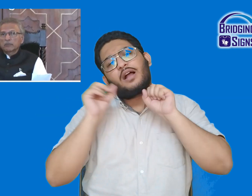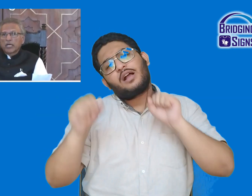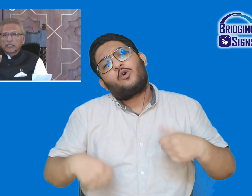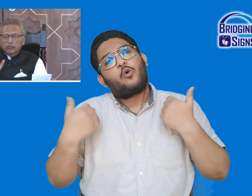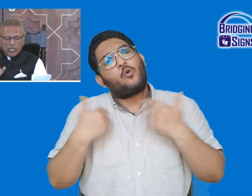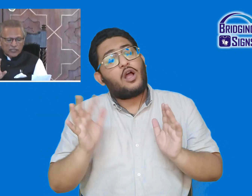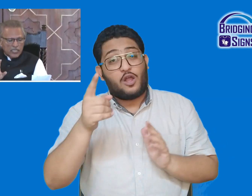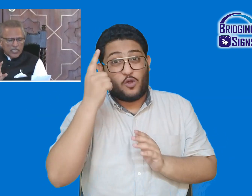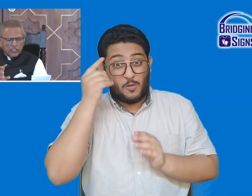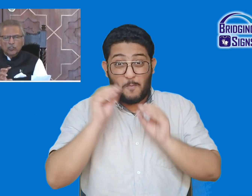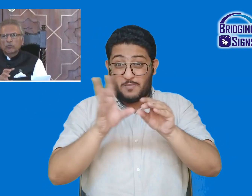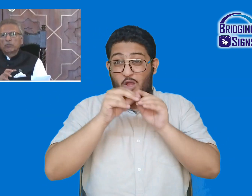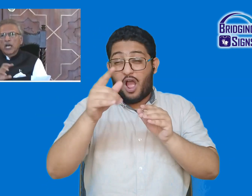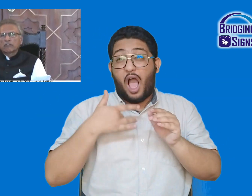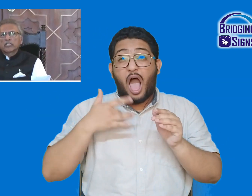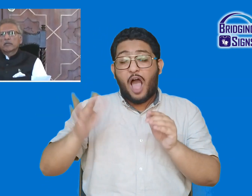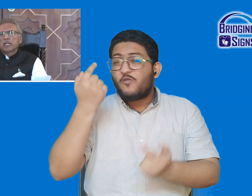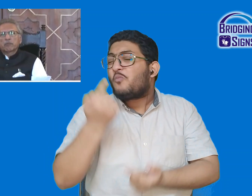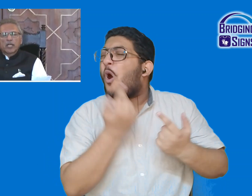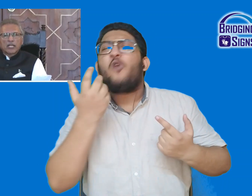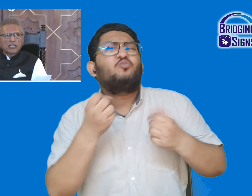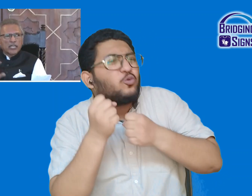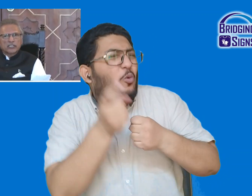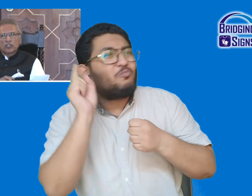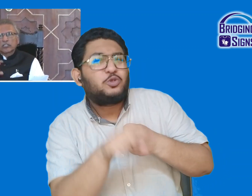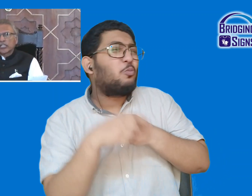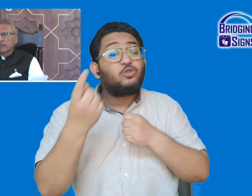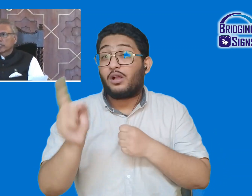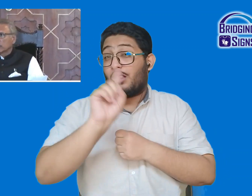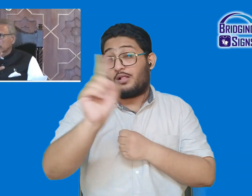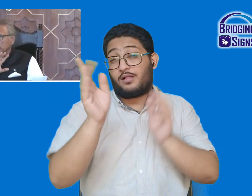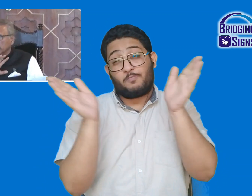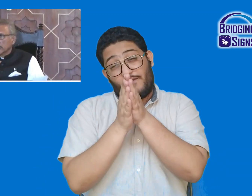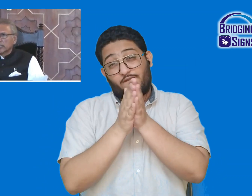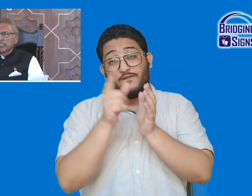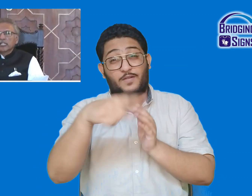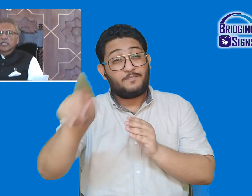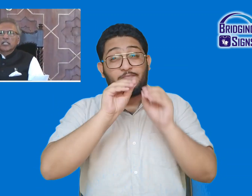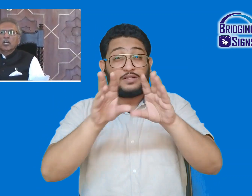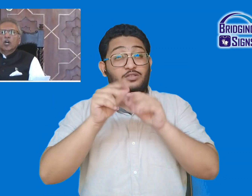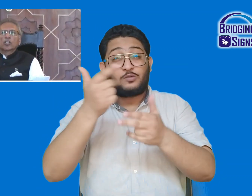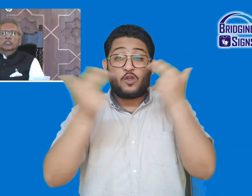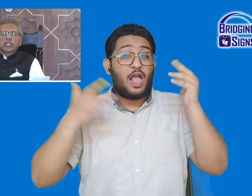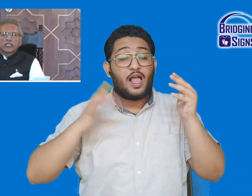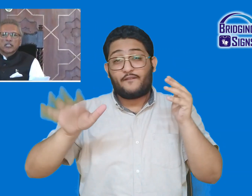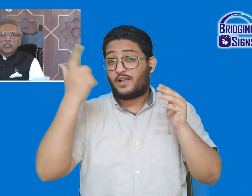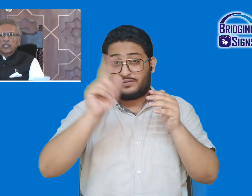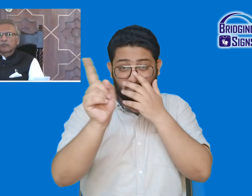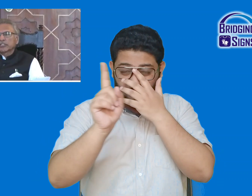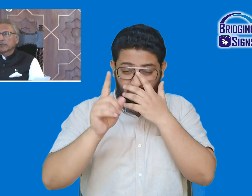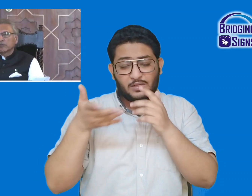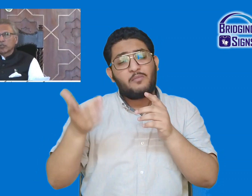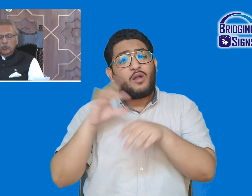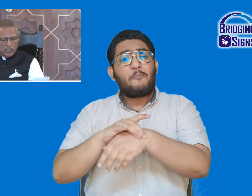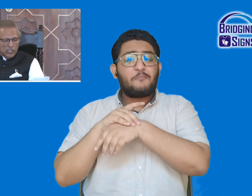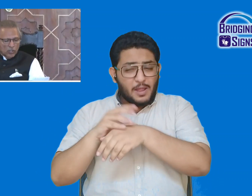نہیں بات کی، تو لہٰذا اس کو بلا وجہ ڈیبیٹ میں لانا کہ ایسا ہونا چاہیے ویسا ہونا چاہیے، کسی ایک نے نہیں۔ اور صحت کے ہیلتھ